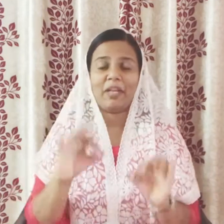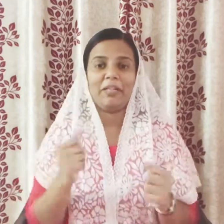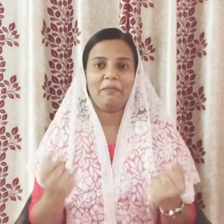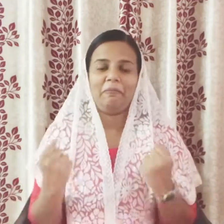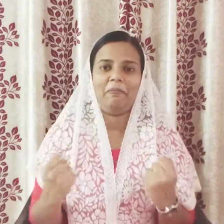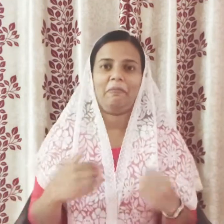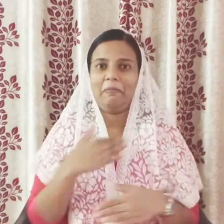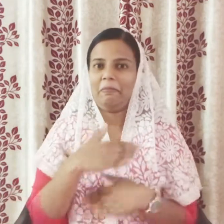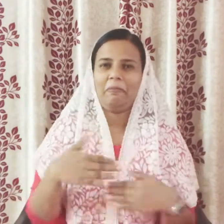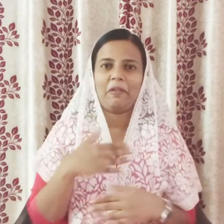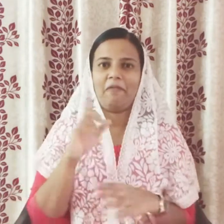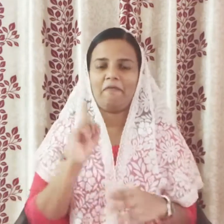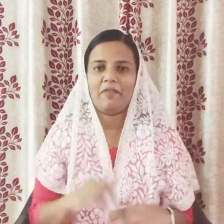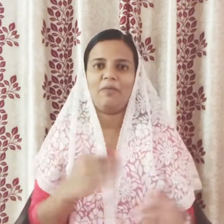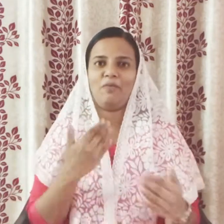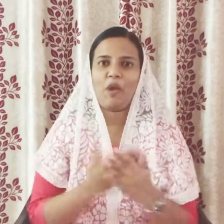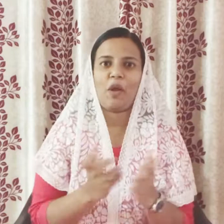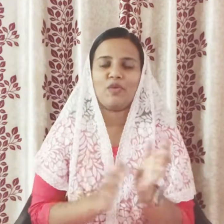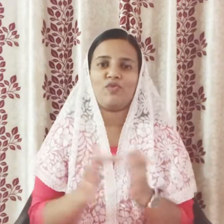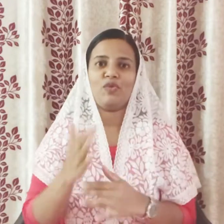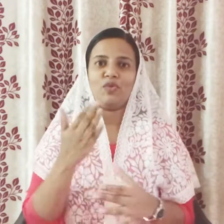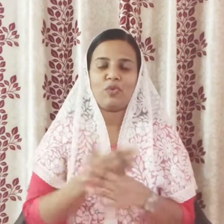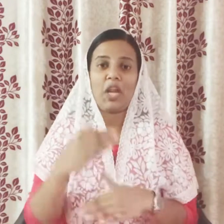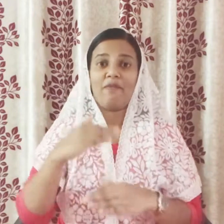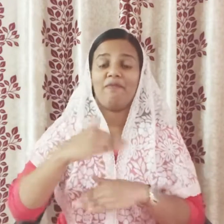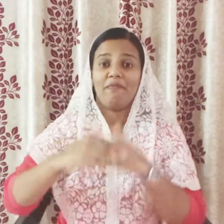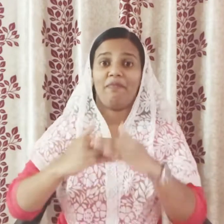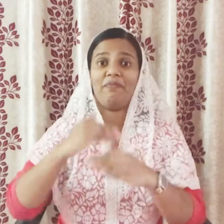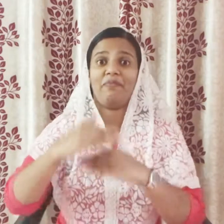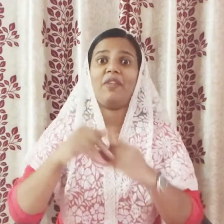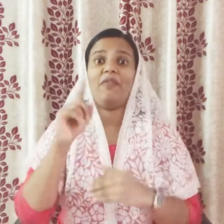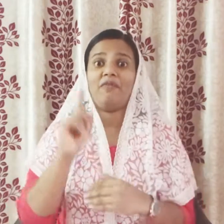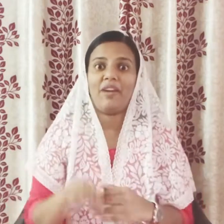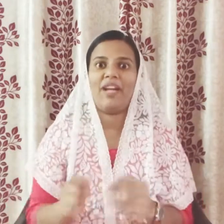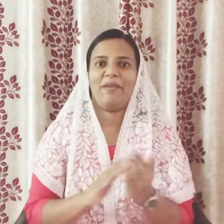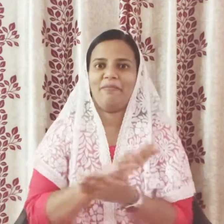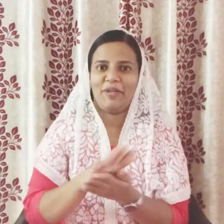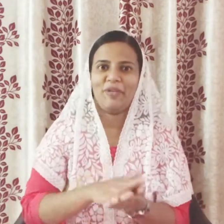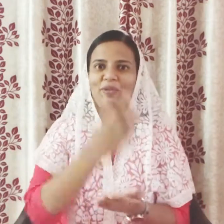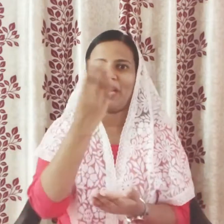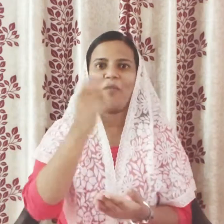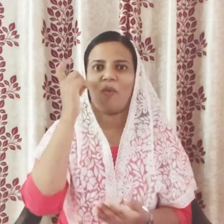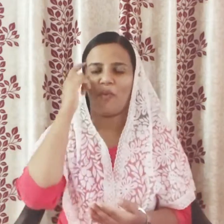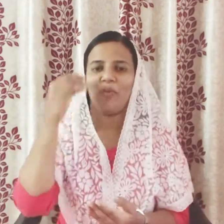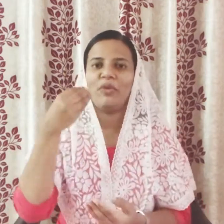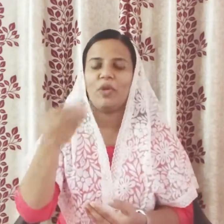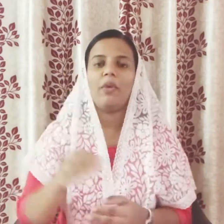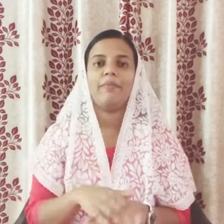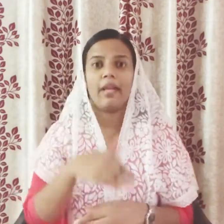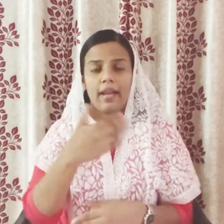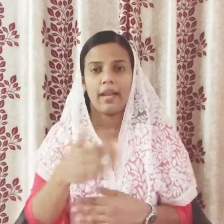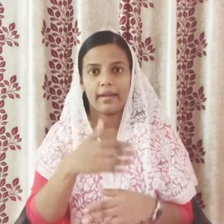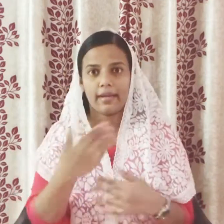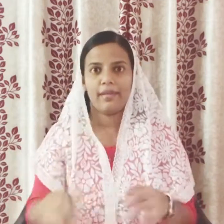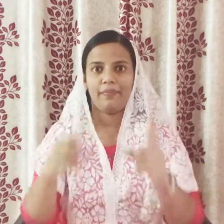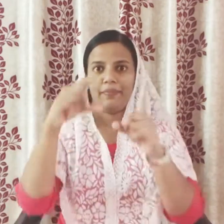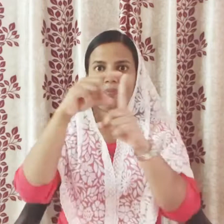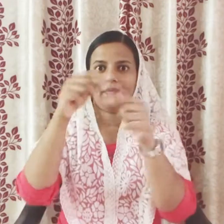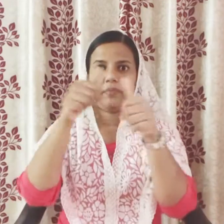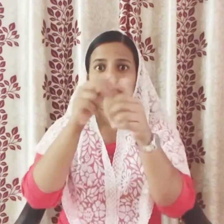ആമേൻ ഉത്സാഹത്തിൽ മടുപ്പില്ലാതെ കർത്താവിൻ്റെ വേലയിൽ വളർന്നു വരുവാൻ പരിശുദ്ധാത്മാവ് നമ്മളെ ഓർപ്പിക്കുക. അപ്പോൾ ഇതെല്ലാം കഴിഞ്ഞിട്ട് ദാനിയേലിൽ പോകുമ്പോൾ